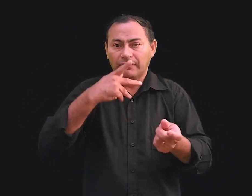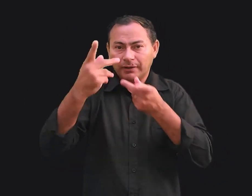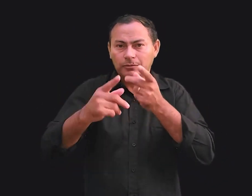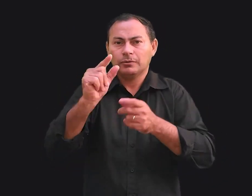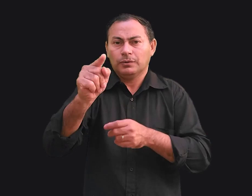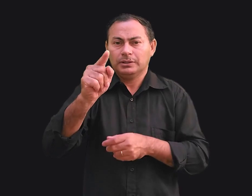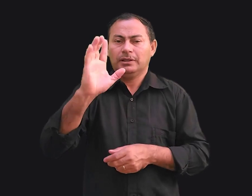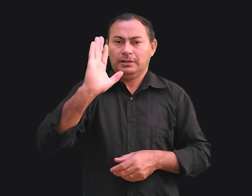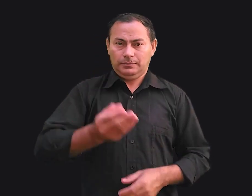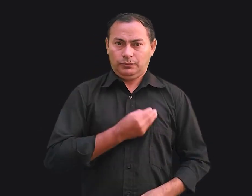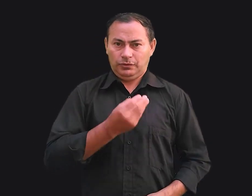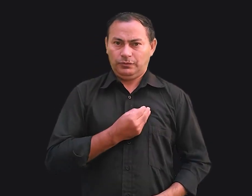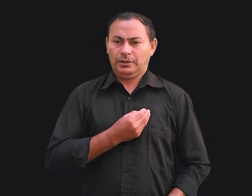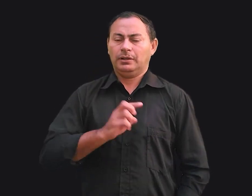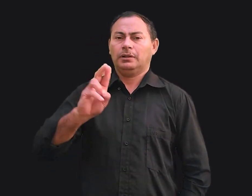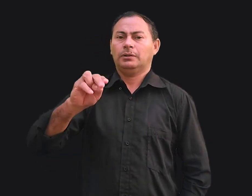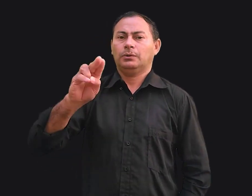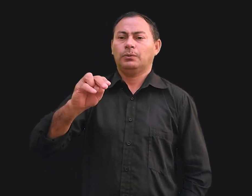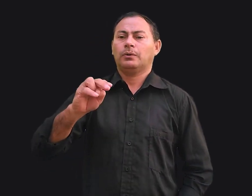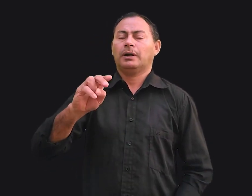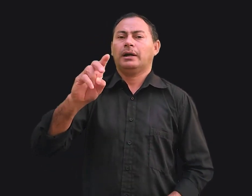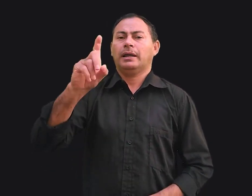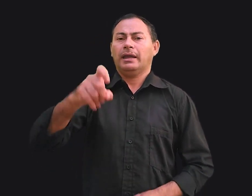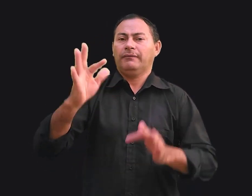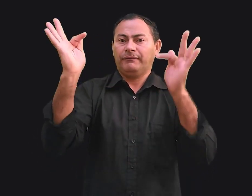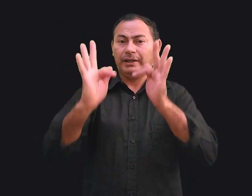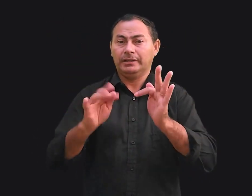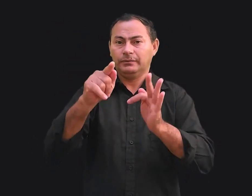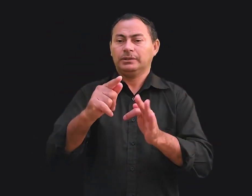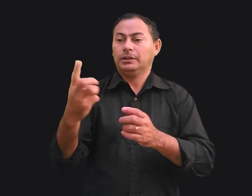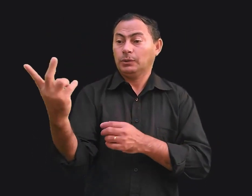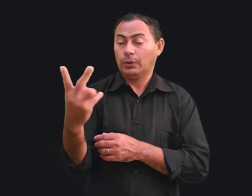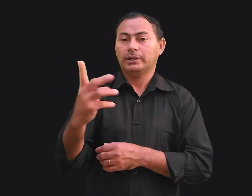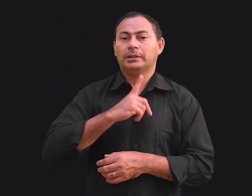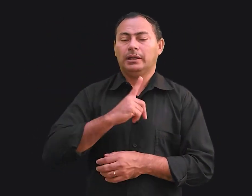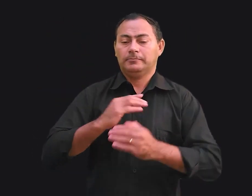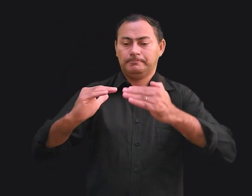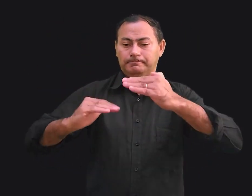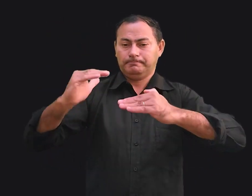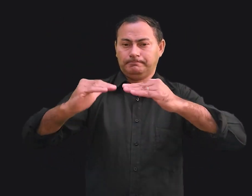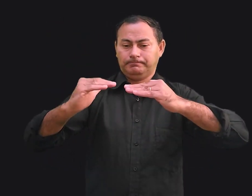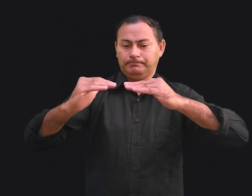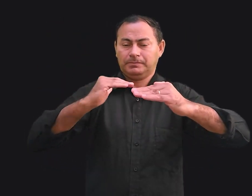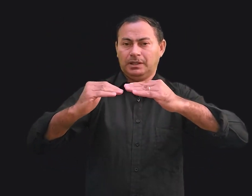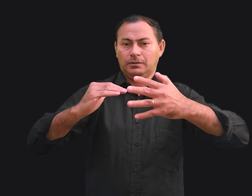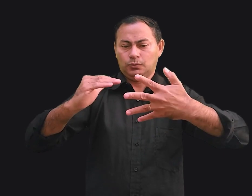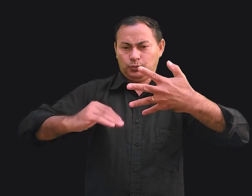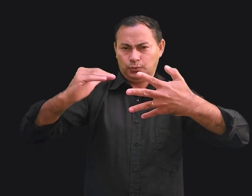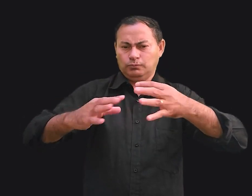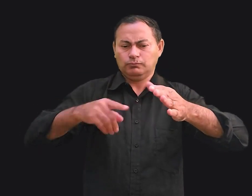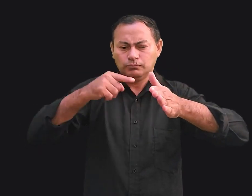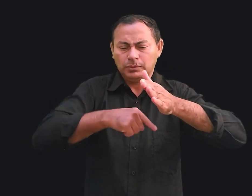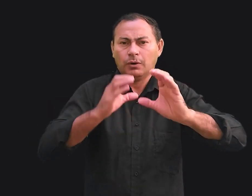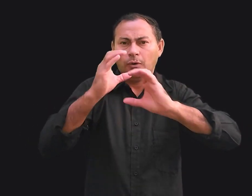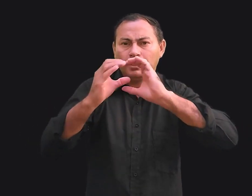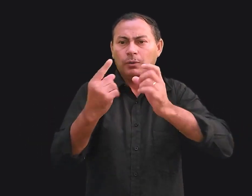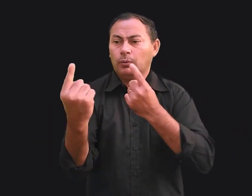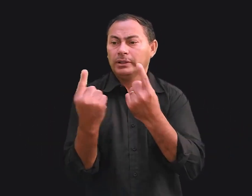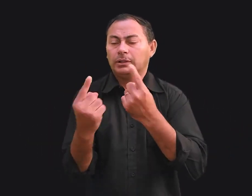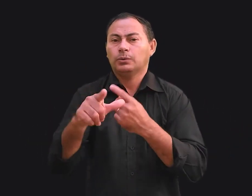pessoa com quem você vive jamais será feliz até que vocês dois tenham um nível profundo de comunicação, no qual um entende o